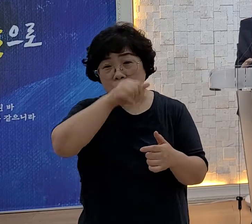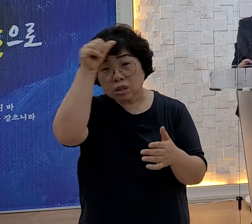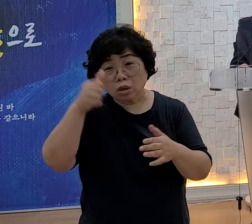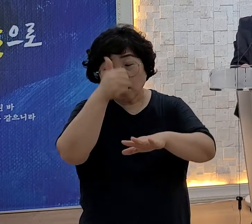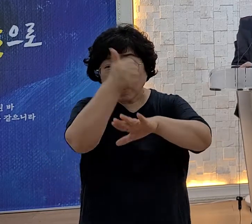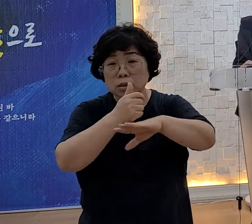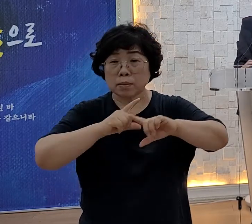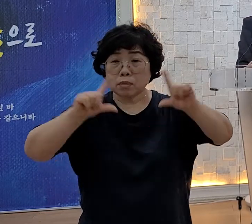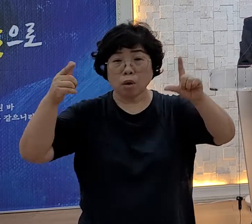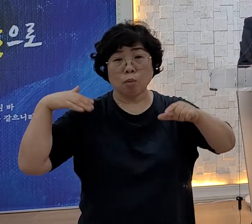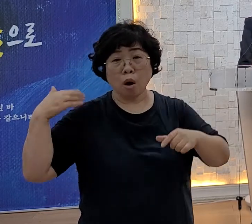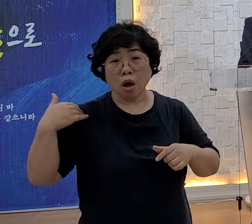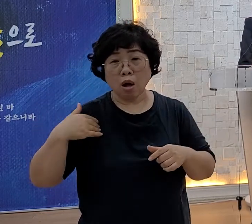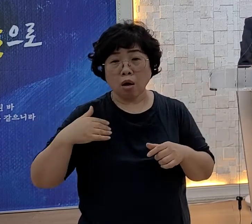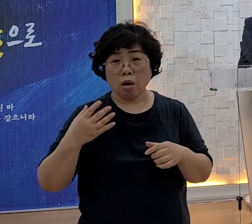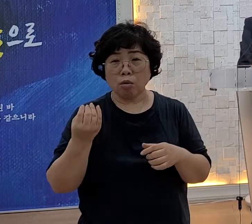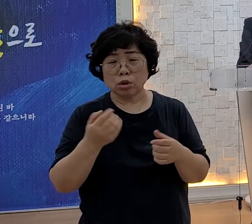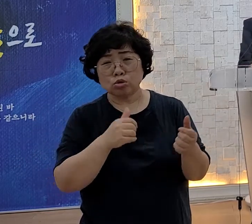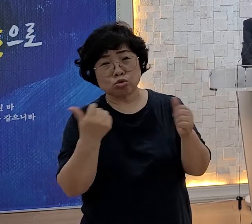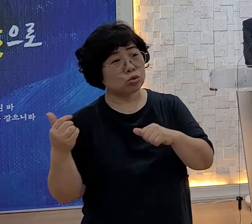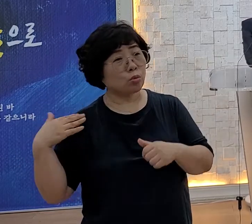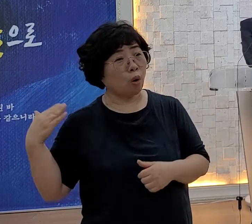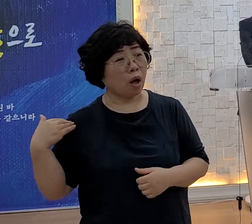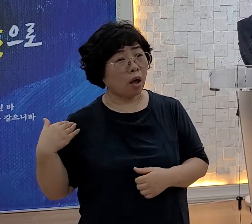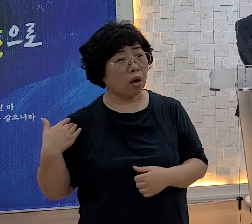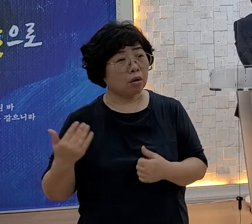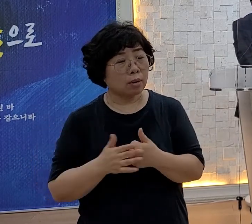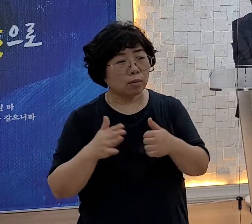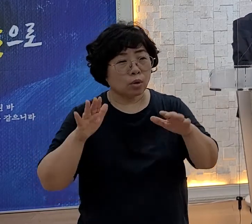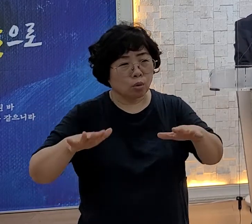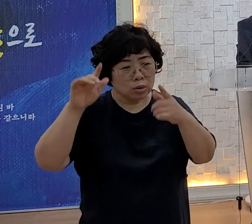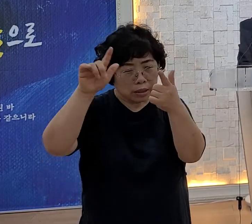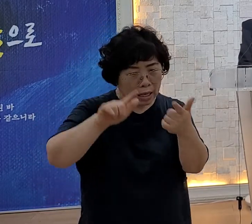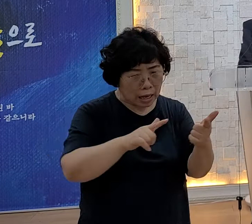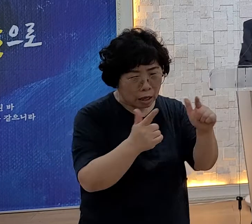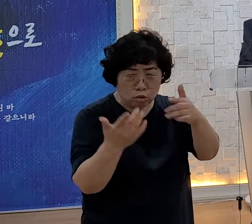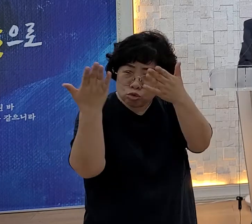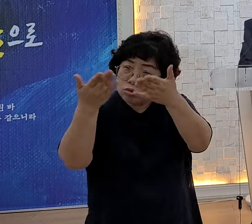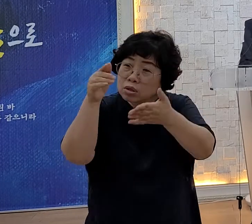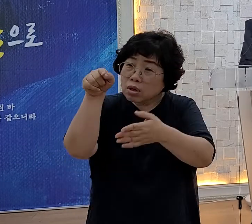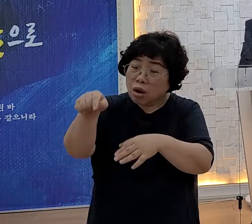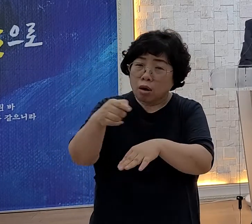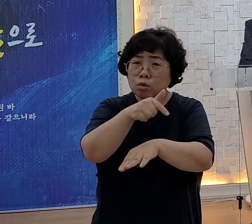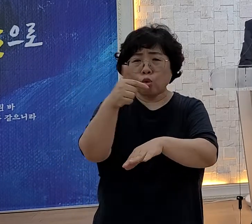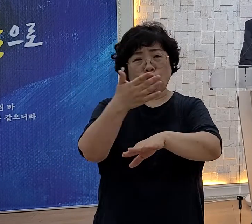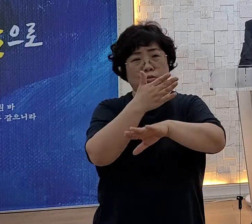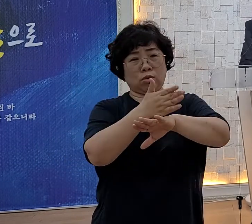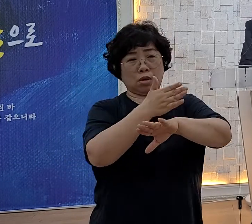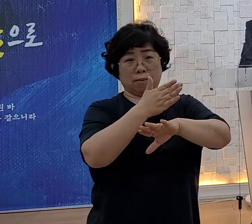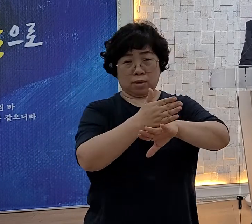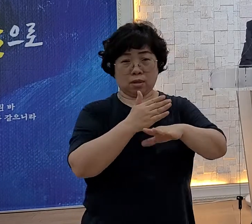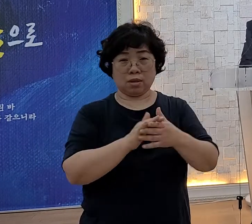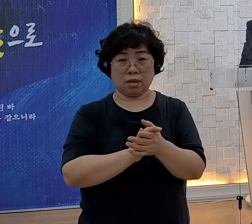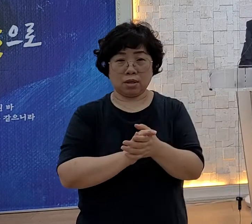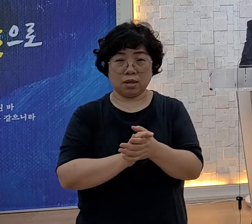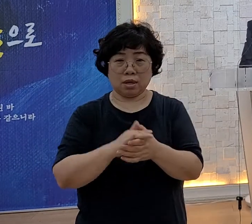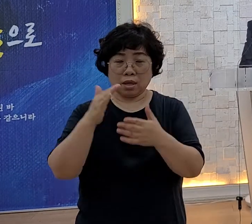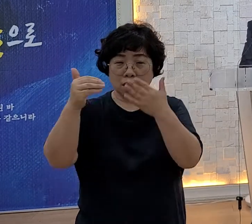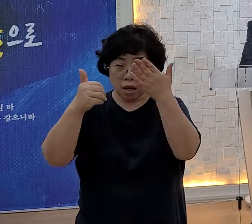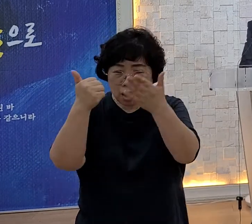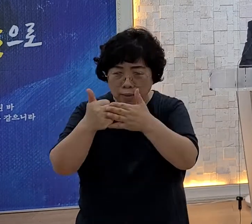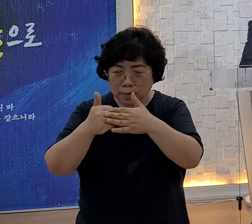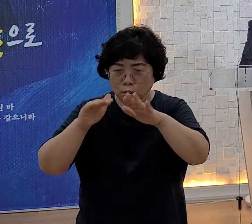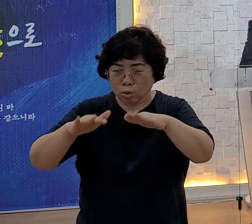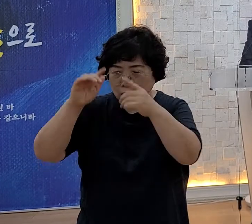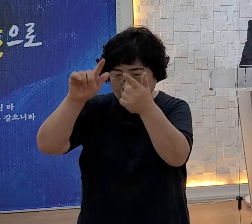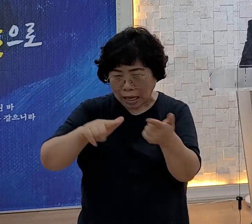언제 끝이 있을지 모릅니다. 그리고 오늘 하루도 이 귀한 하루를 나에게 주신 이 하나님의 은혜에 정말